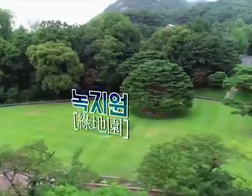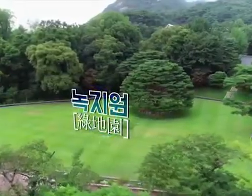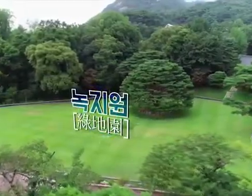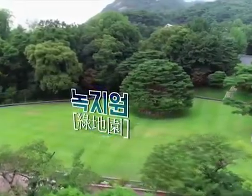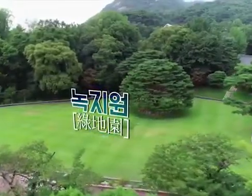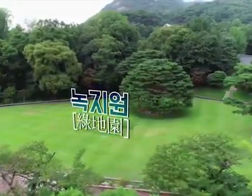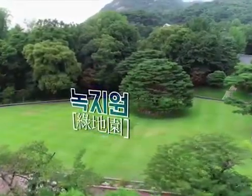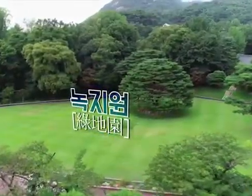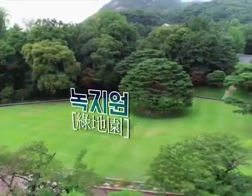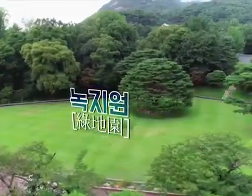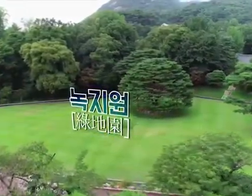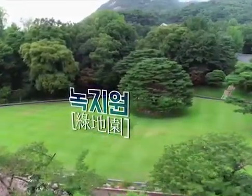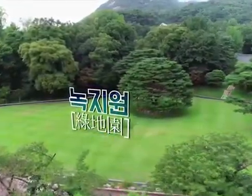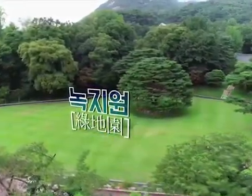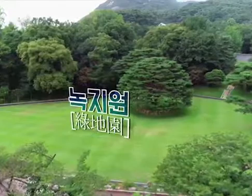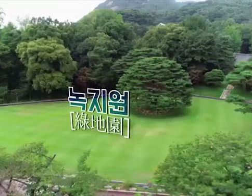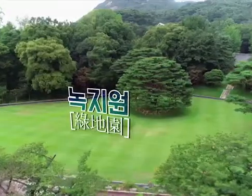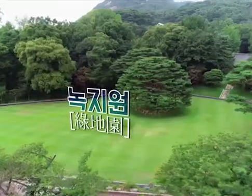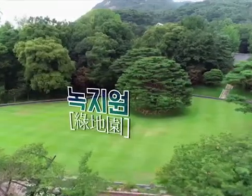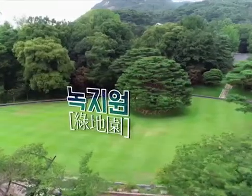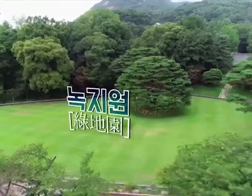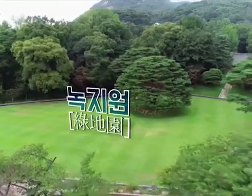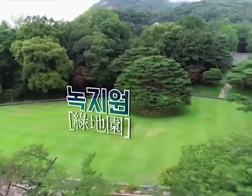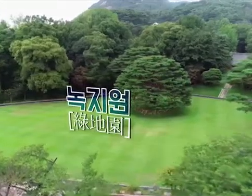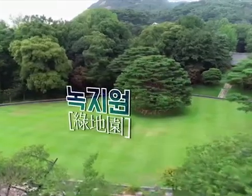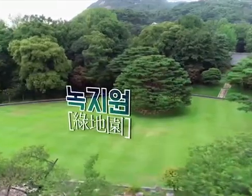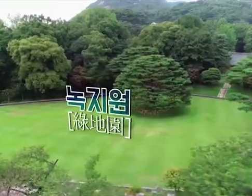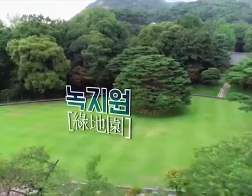나무로 둘러싸인 푸른 잔디밭 위에 녹지원이라는 자막이 떠 있다.